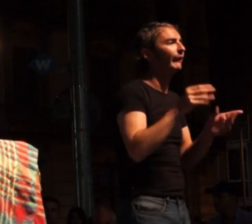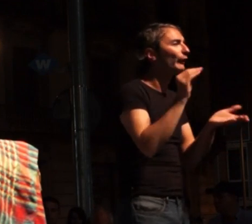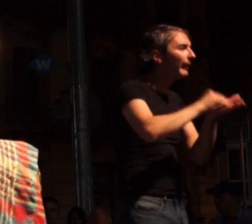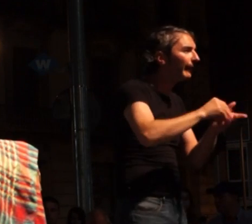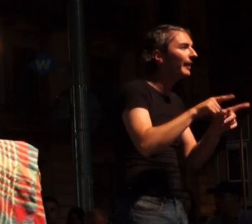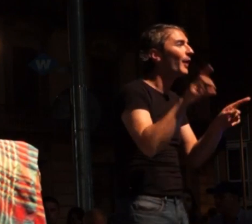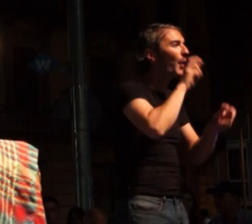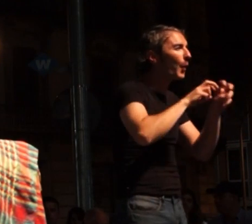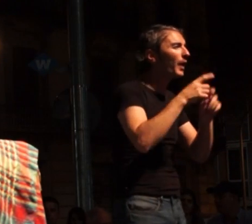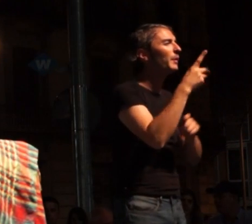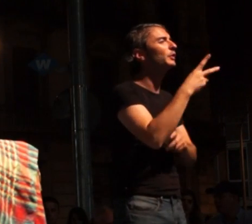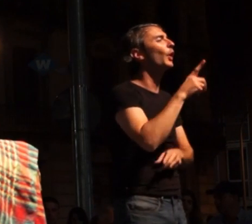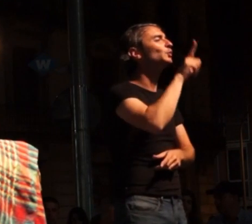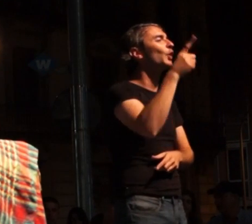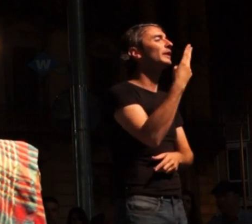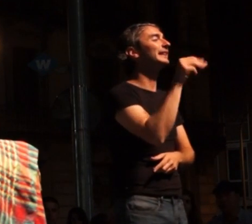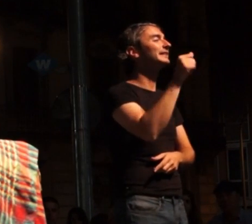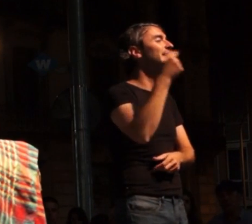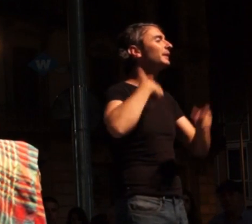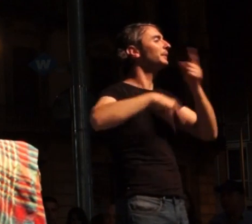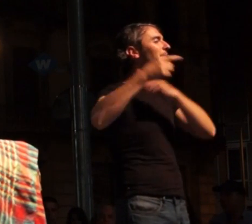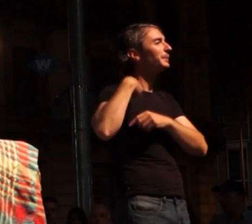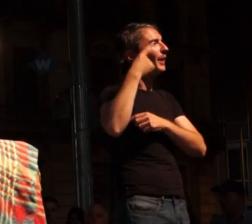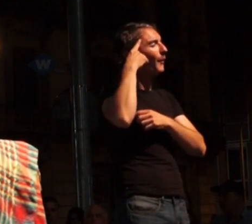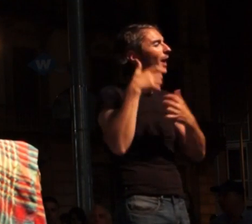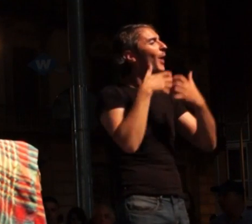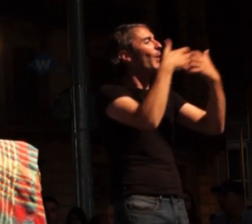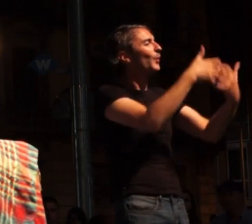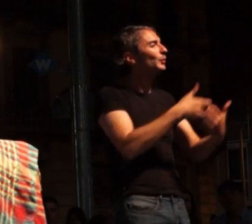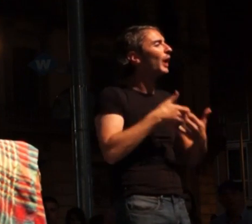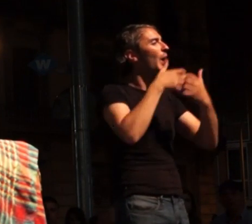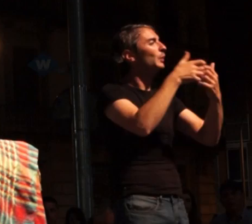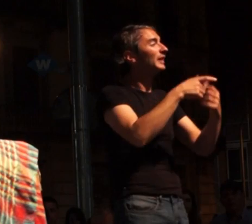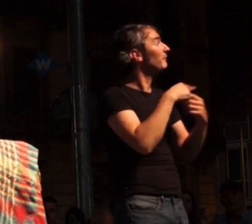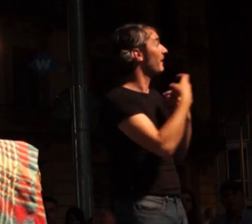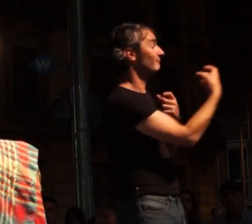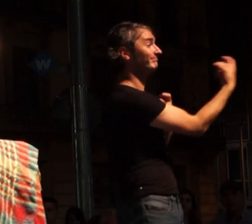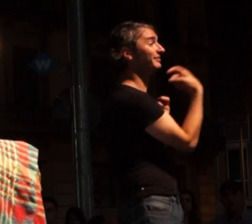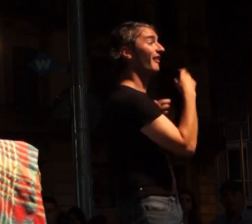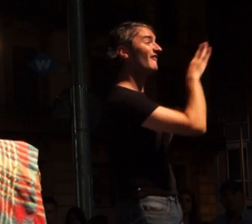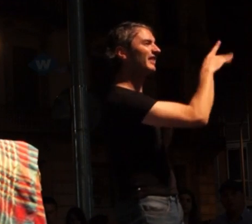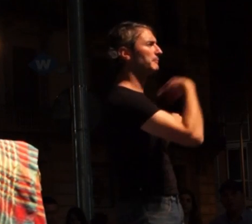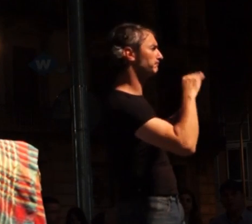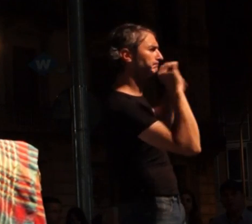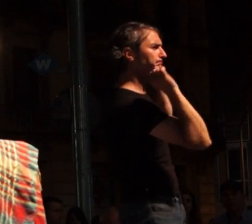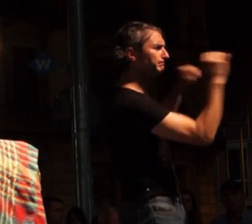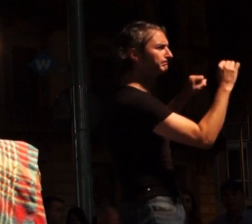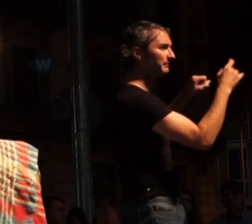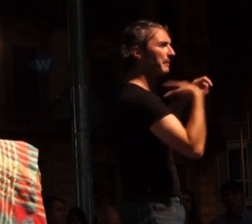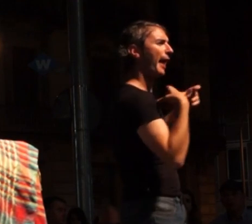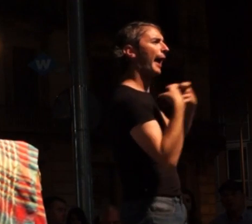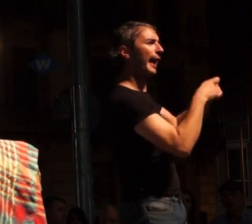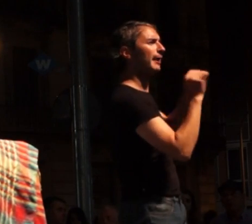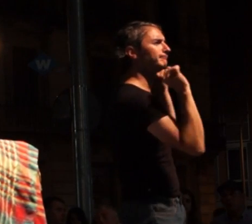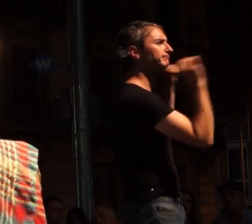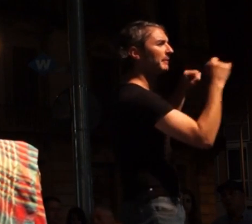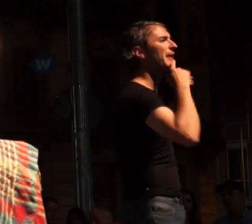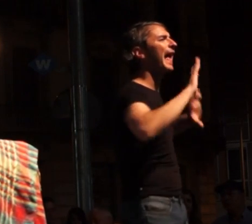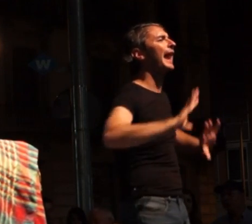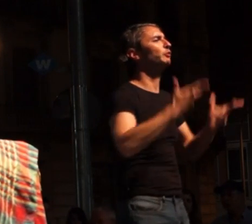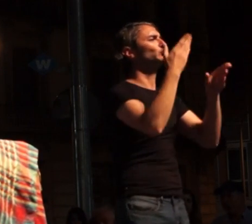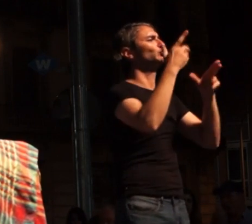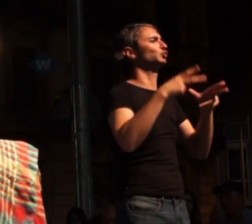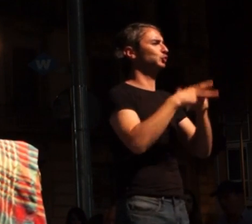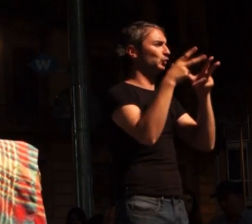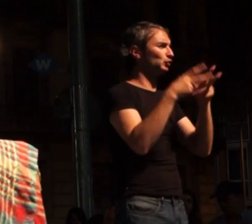que aquell 18 de juliol del 36 lluitaren als nostres carrers contra el feixisme, obrint pas, malgrat la guerra, a la revolució